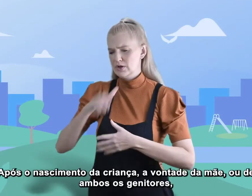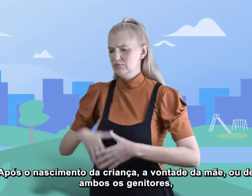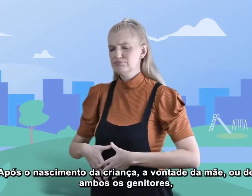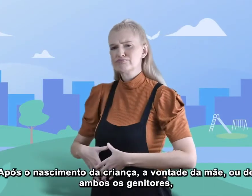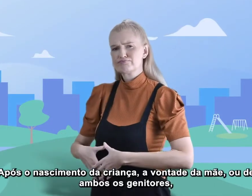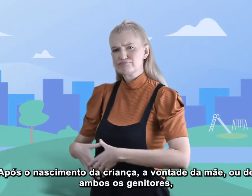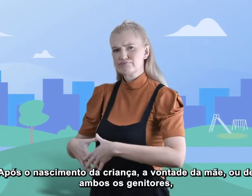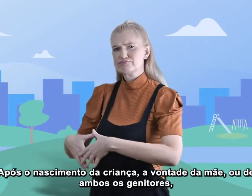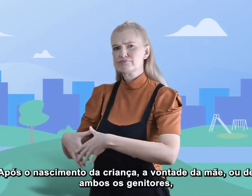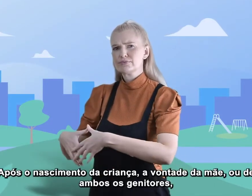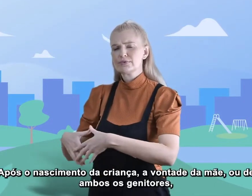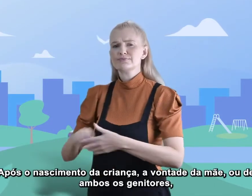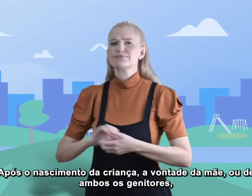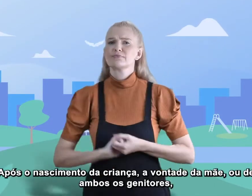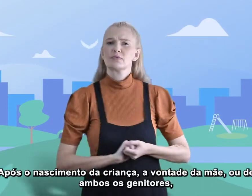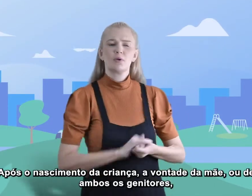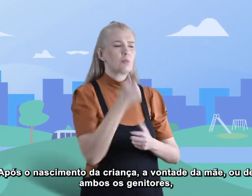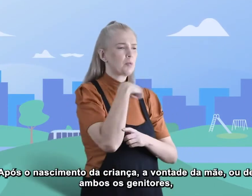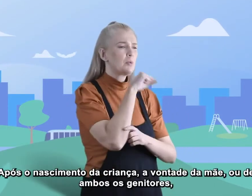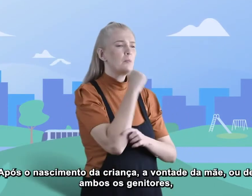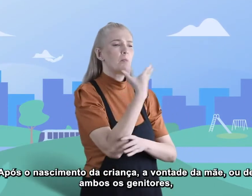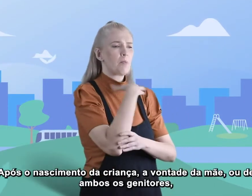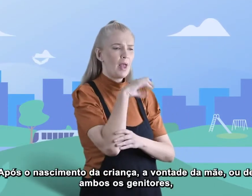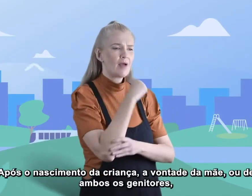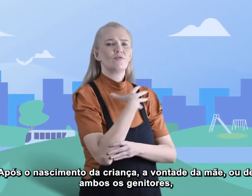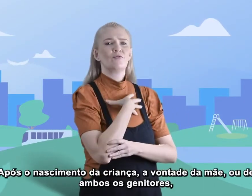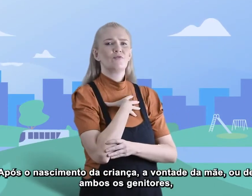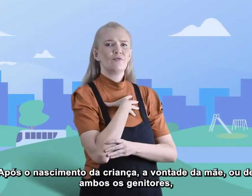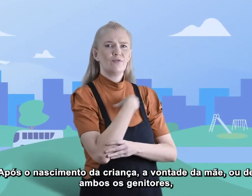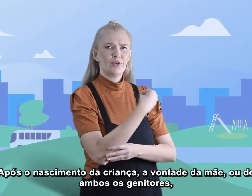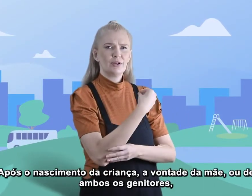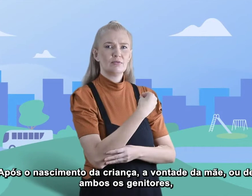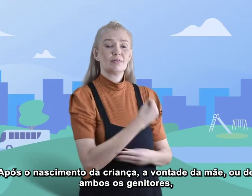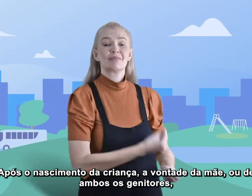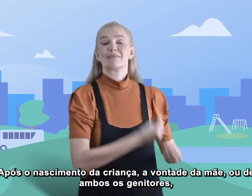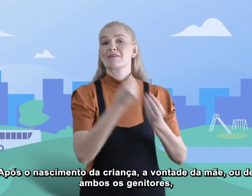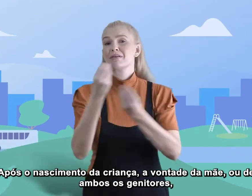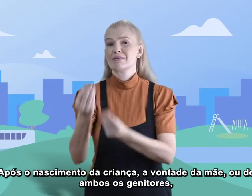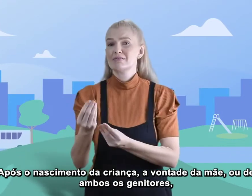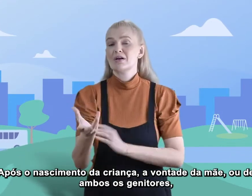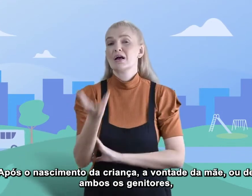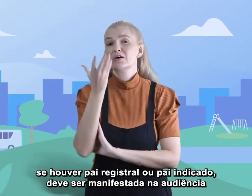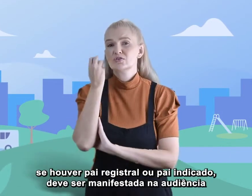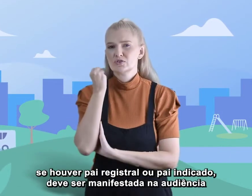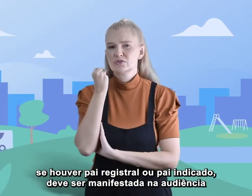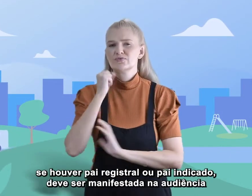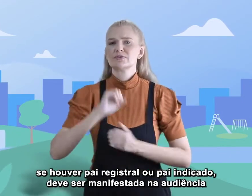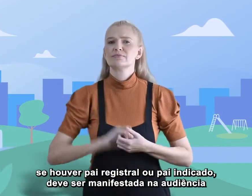Após o nascimento da criança, a vontade da mãe ou de ambos os genitores, se houver